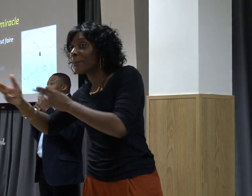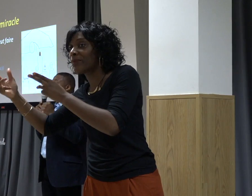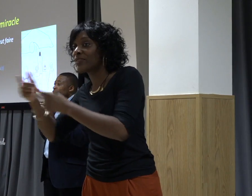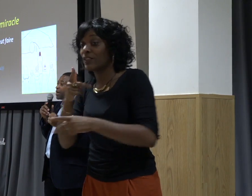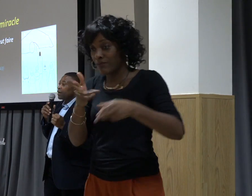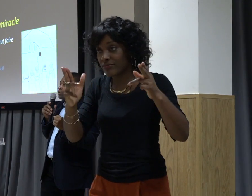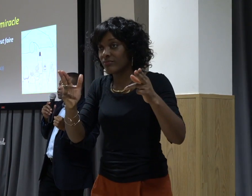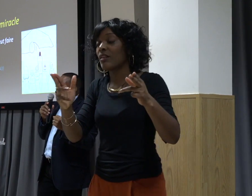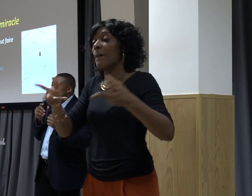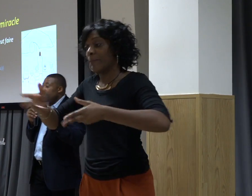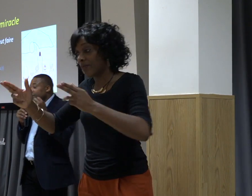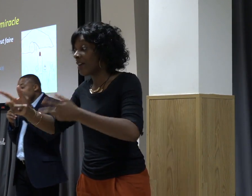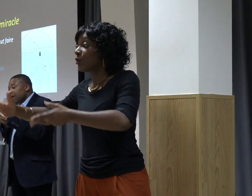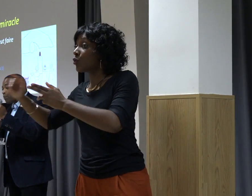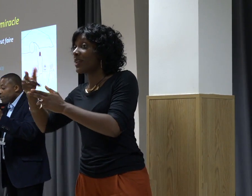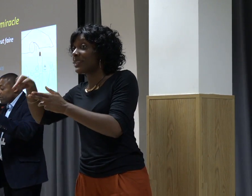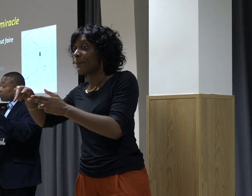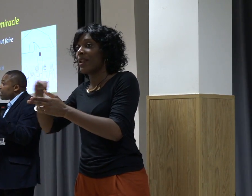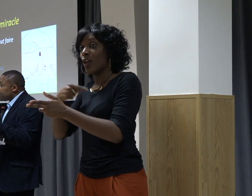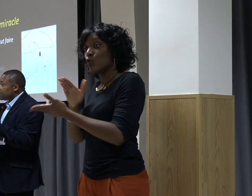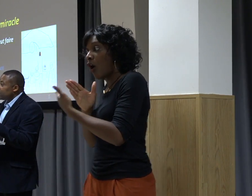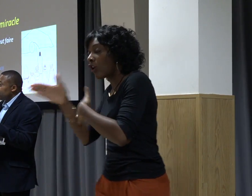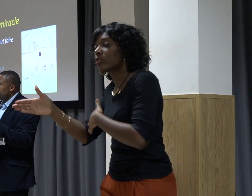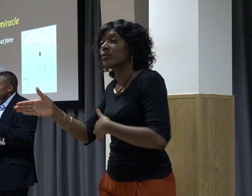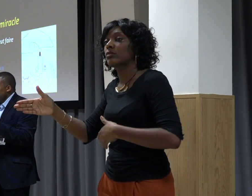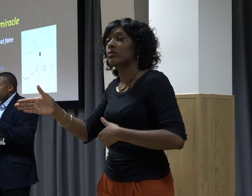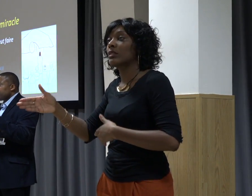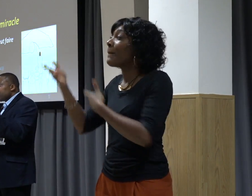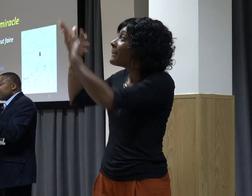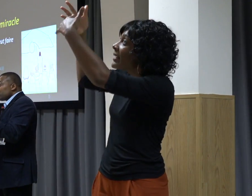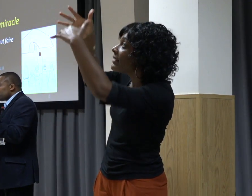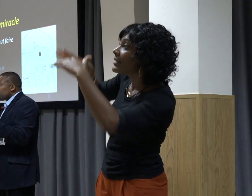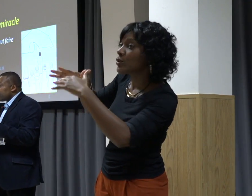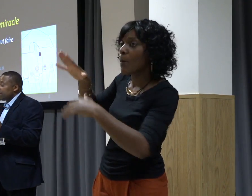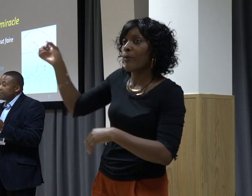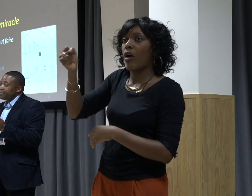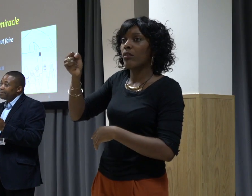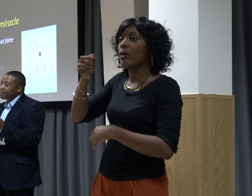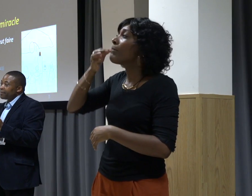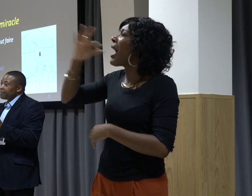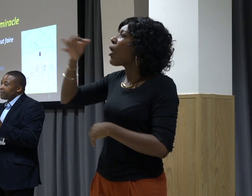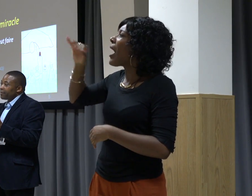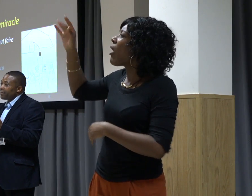pour vivre le miracle de Dieu. Rentrer dans la possession de la bénédiction, saisir ce que Dieu a dit.